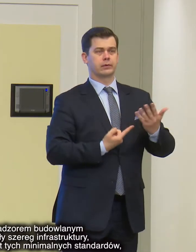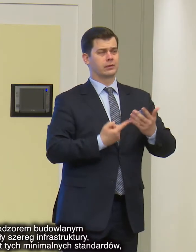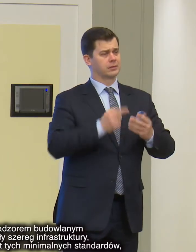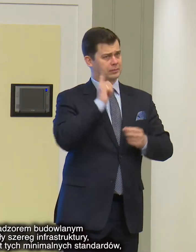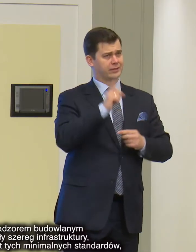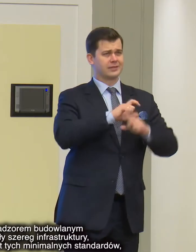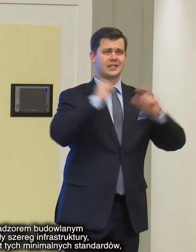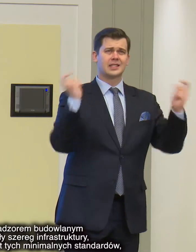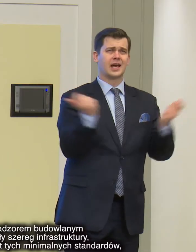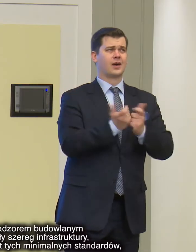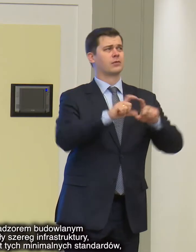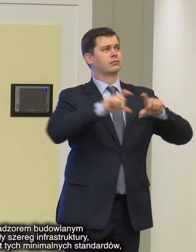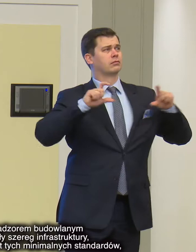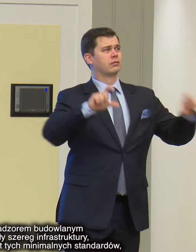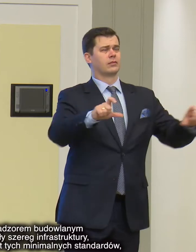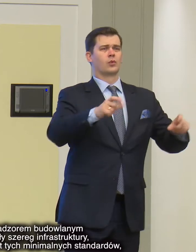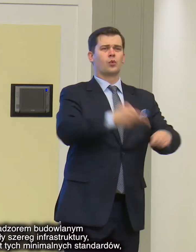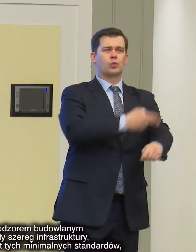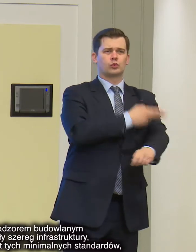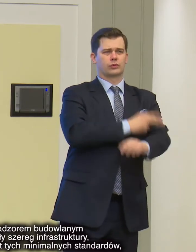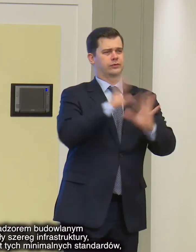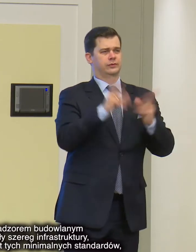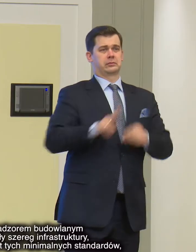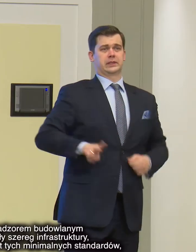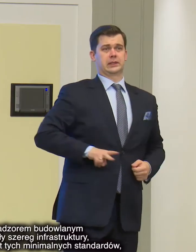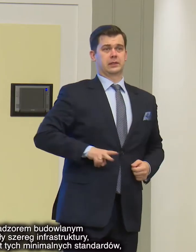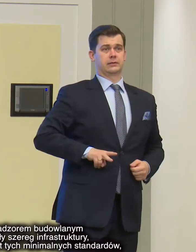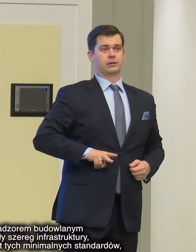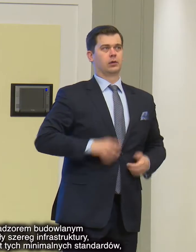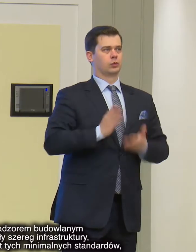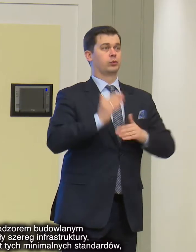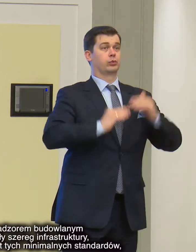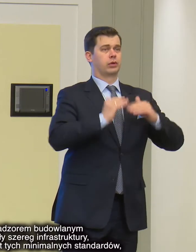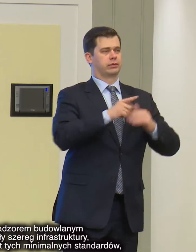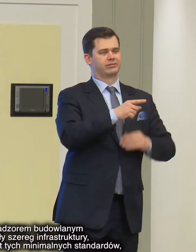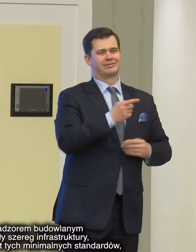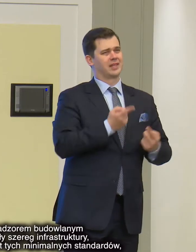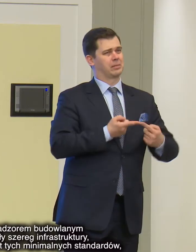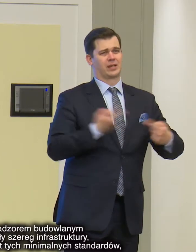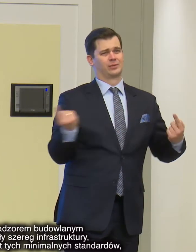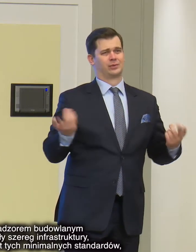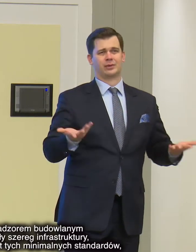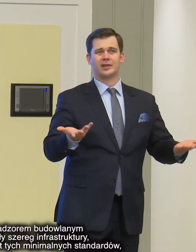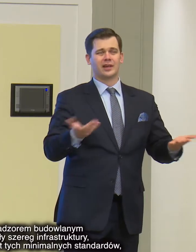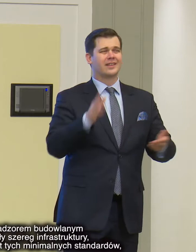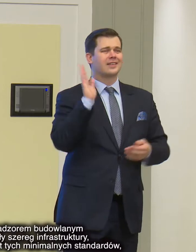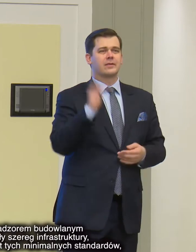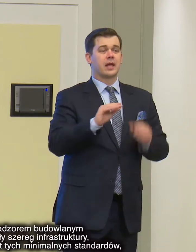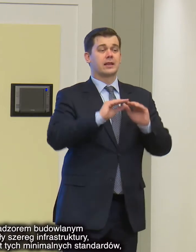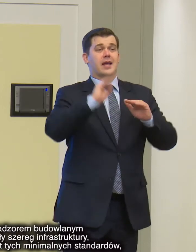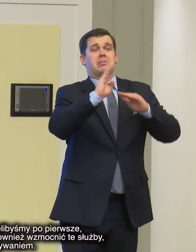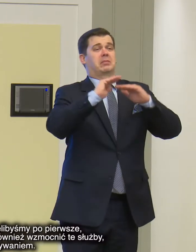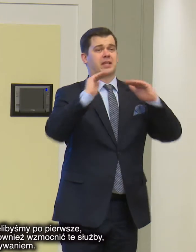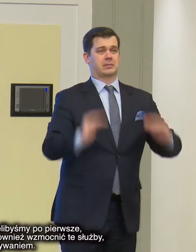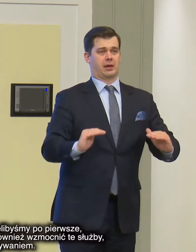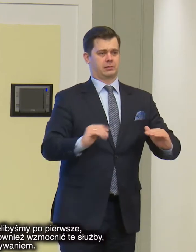infrastruktury budynków użyteczności publicznej, które były budowane w Polsce, nie spełnia nawet tych minimalnych